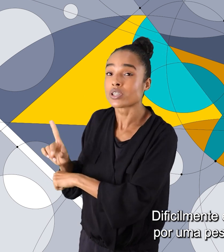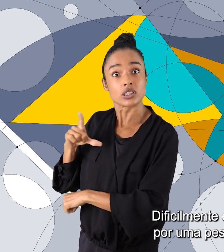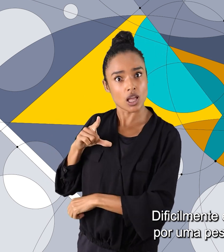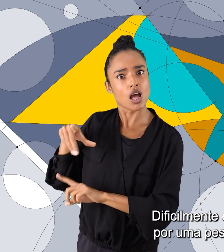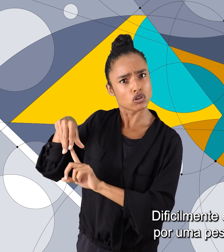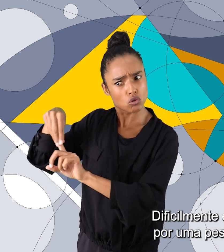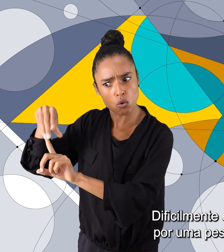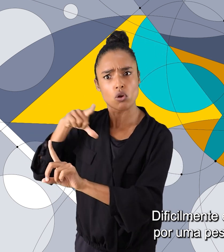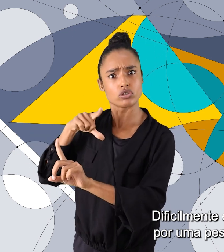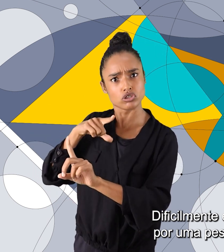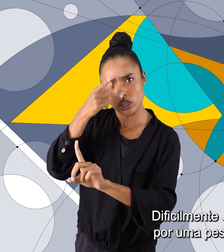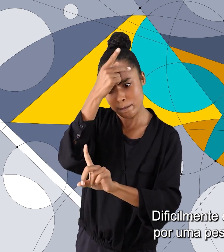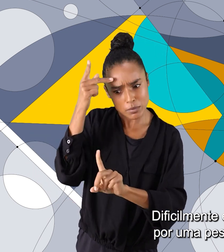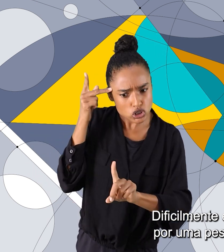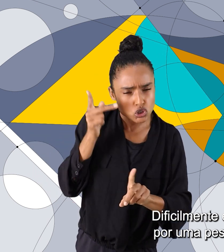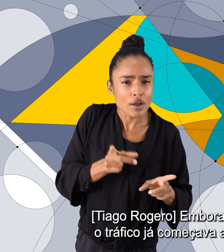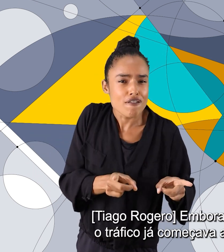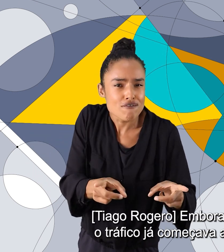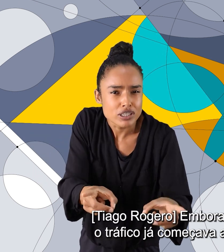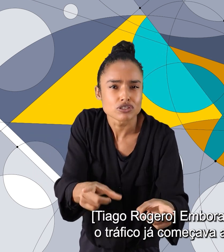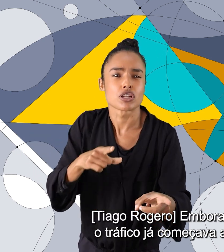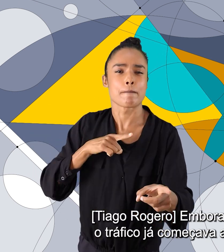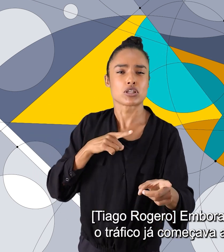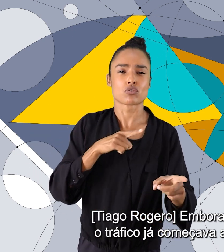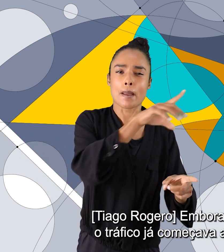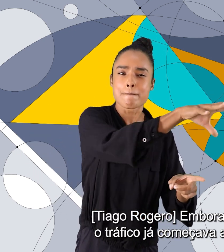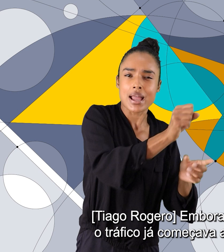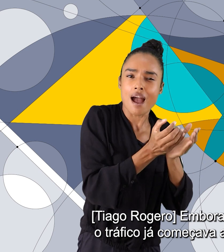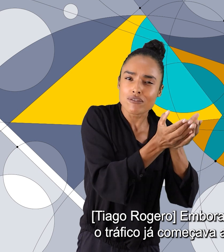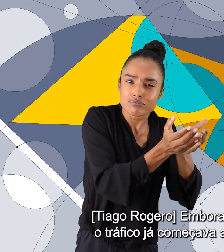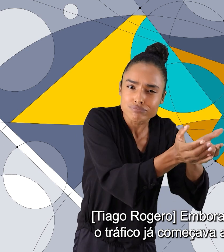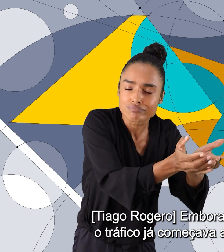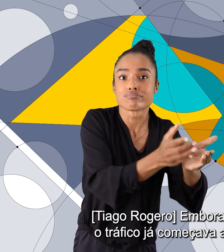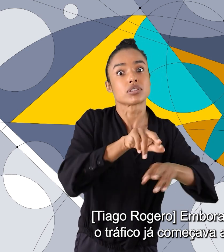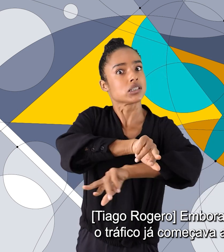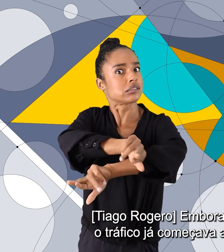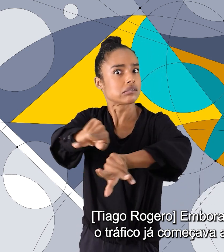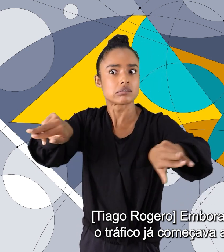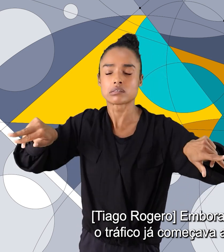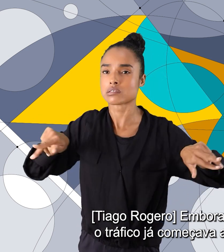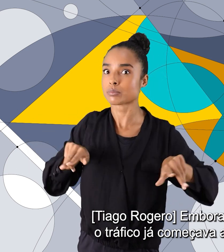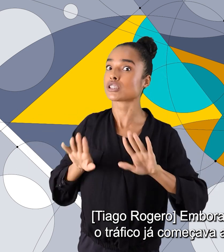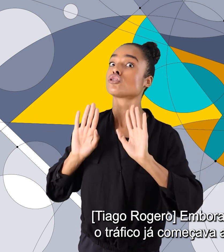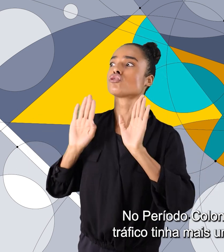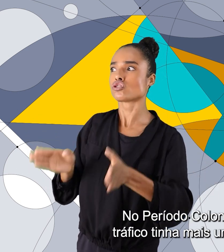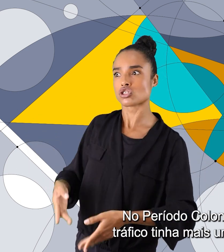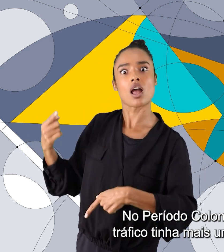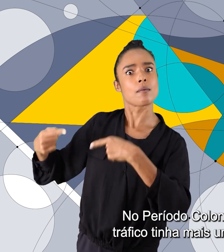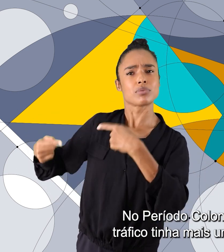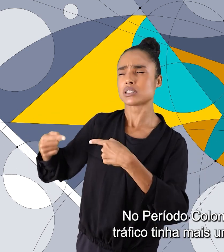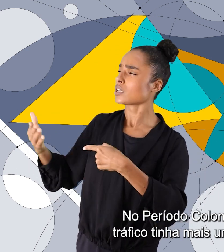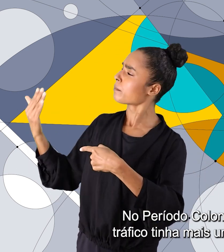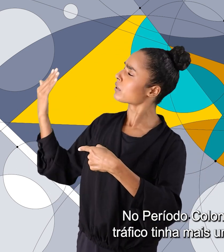Dificilmente era feito por uma pessoa só. Embora ainda fosse legal, o tráfico já começava a ser questionado. No